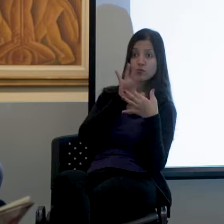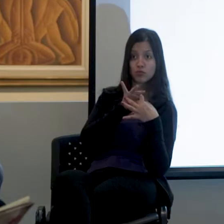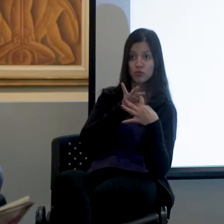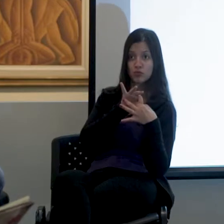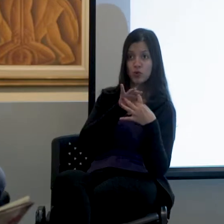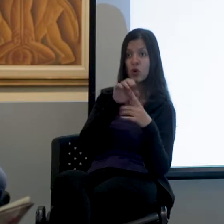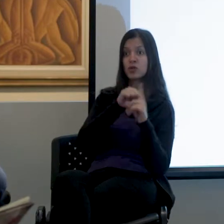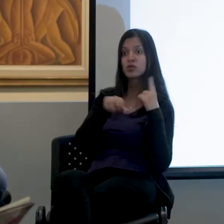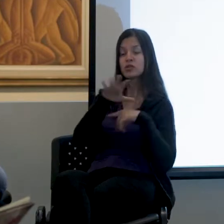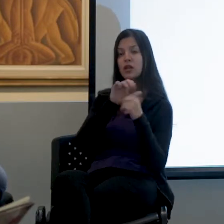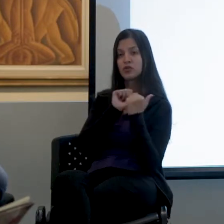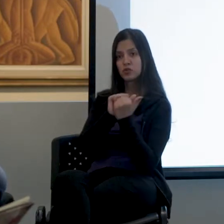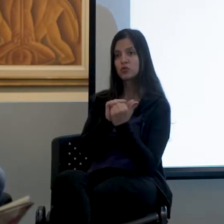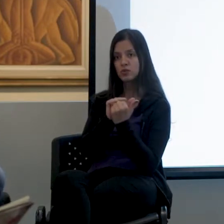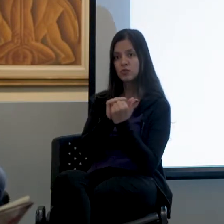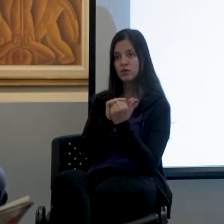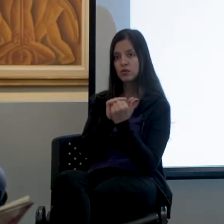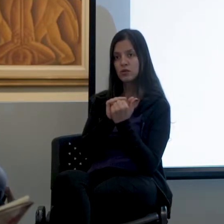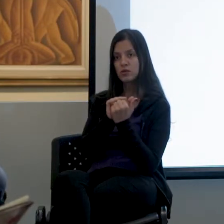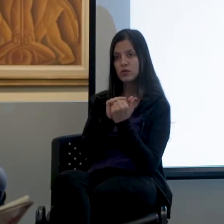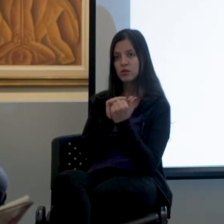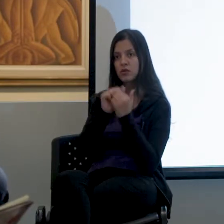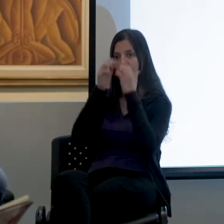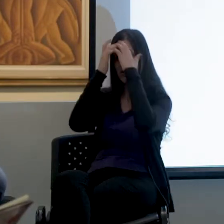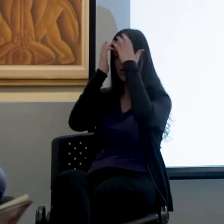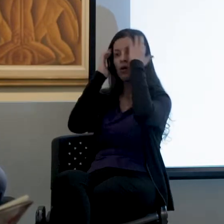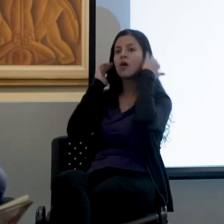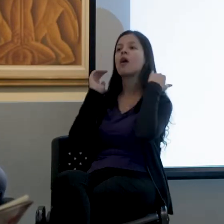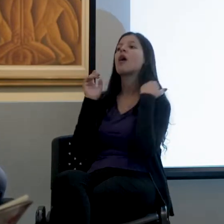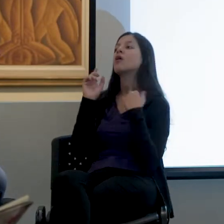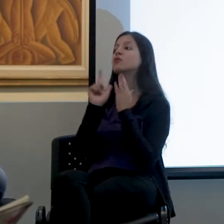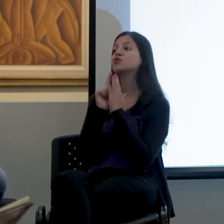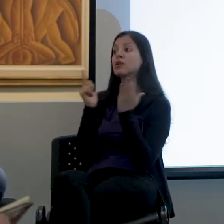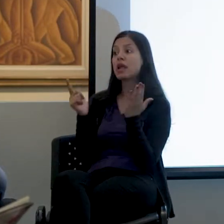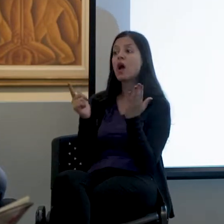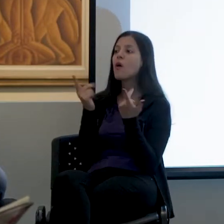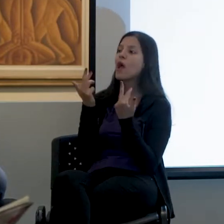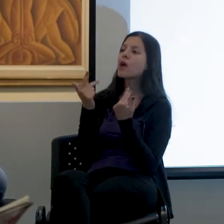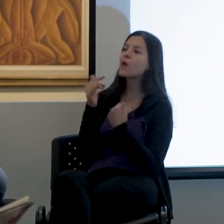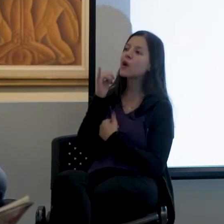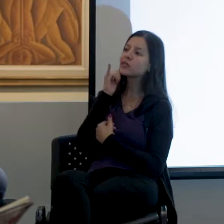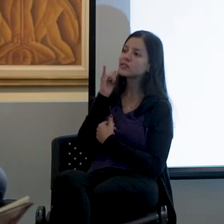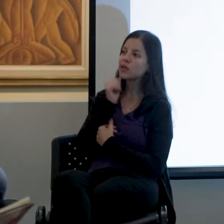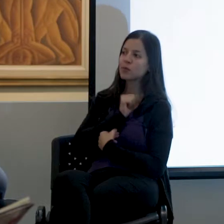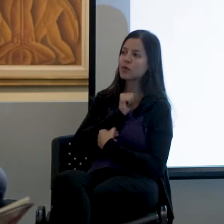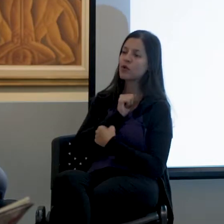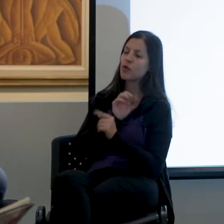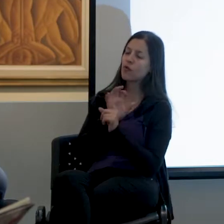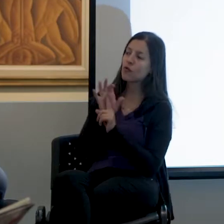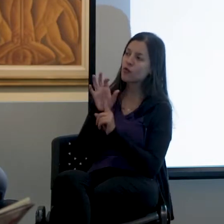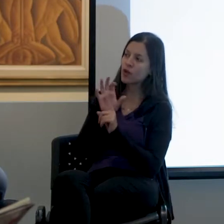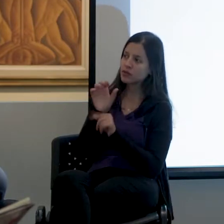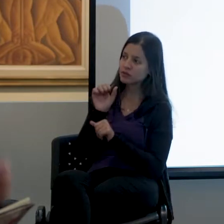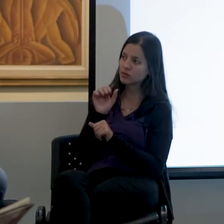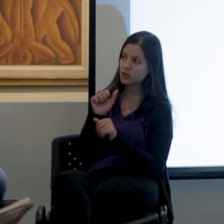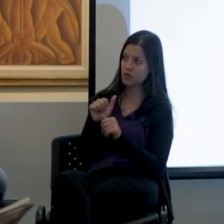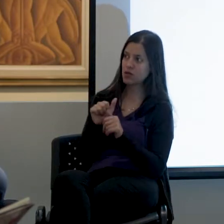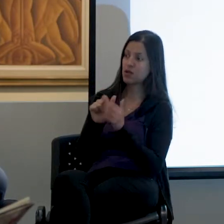junta. E o jornal é uma forma de fazer, essa é a ideia liberal. O jornal é uma forma de fazer com que